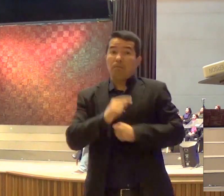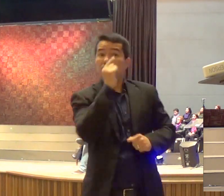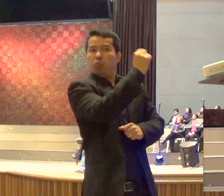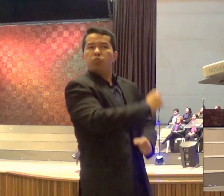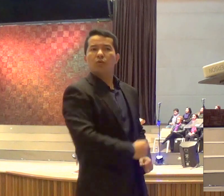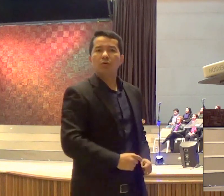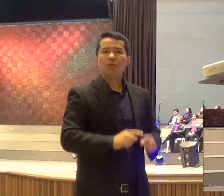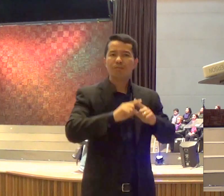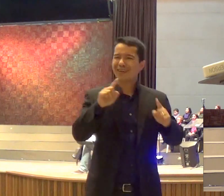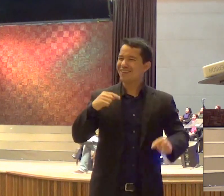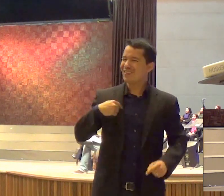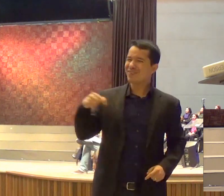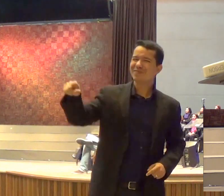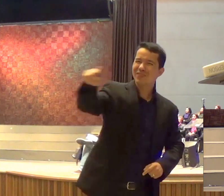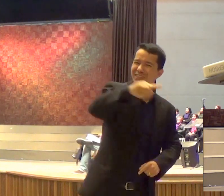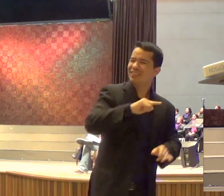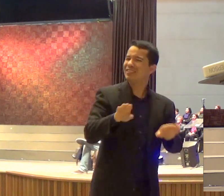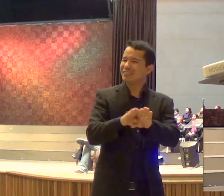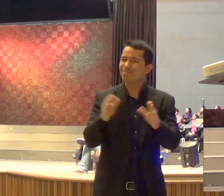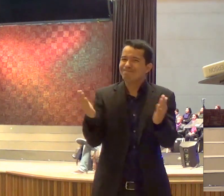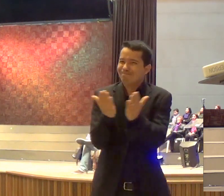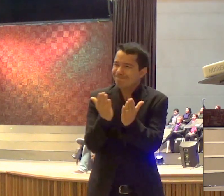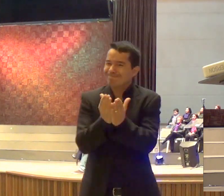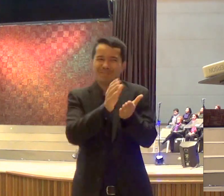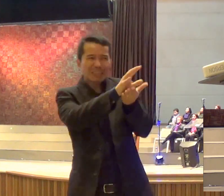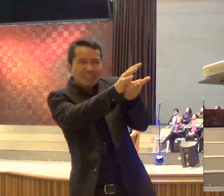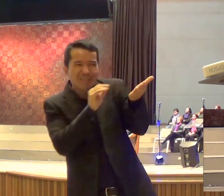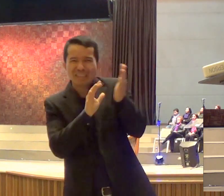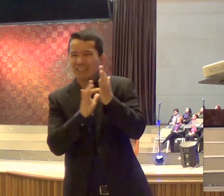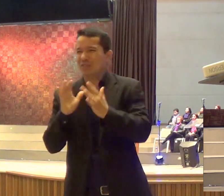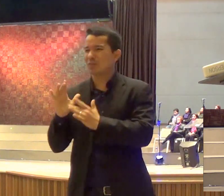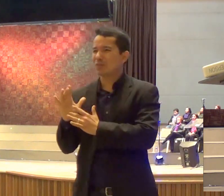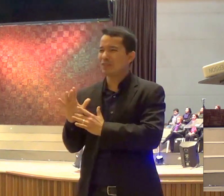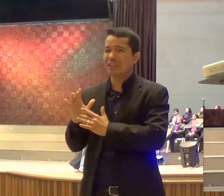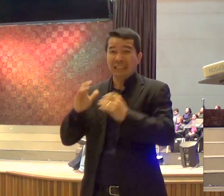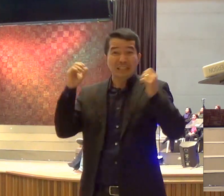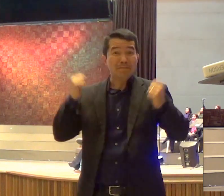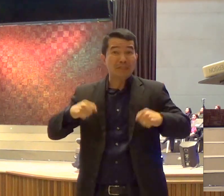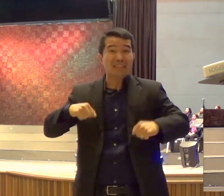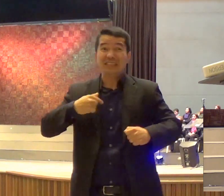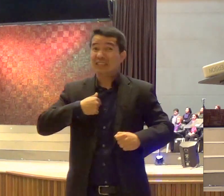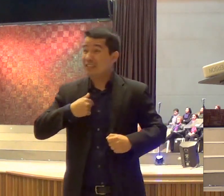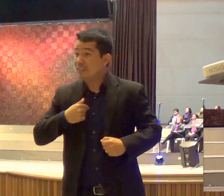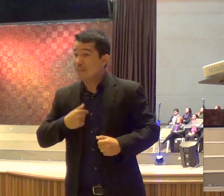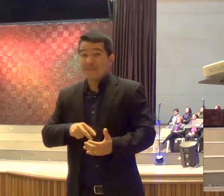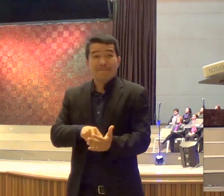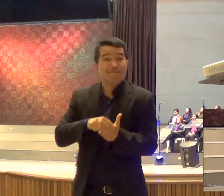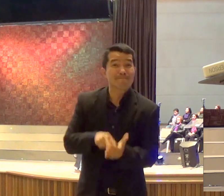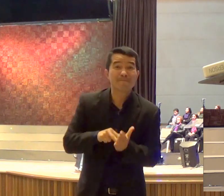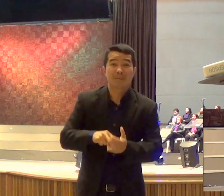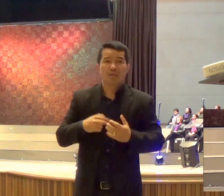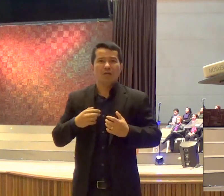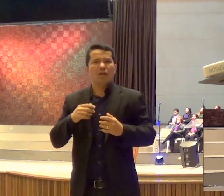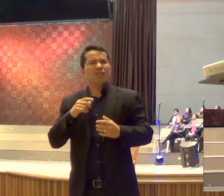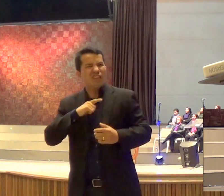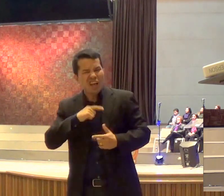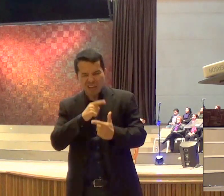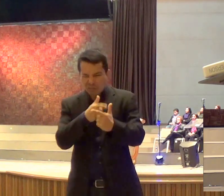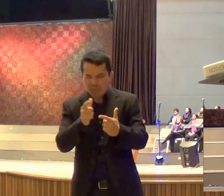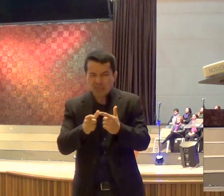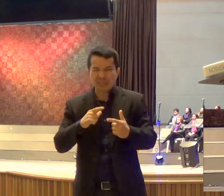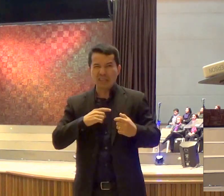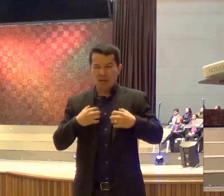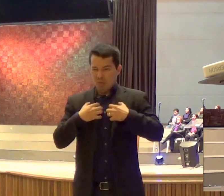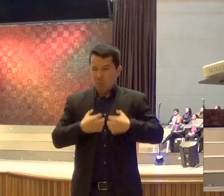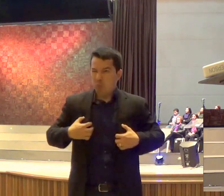sem enfrentamento mas eu quero dizer para você nesta noite que seja lá qual for o enfrentamento eu e você